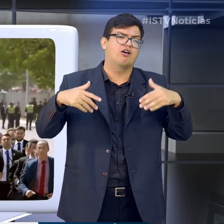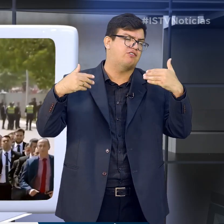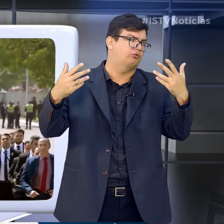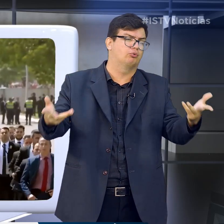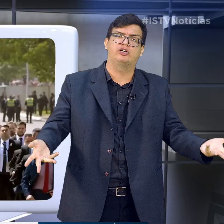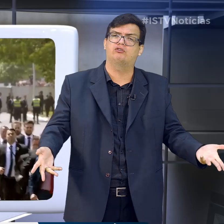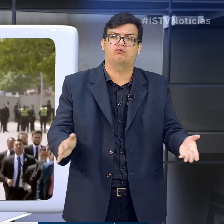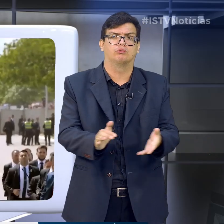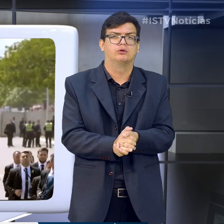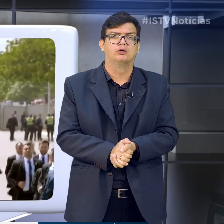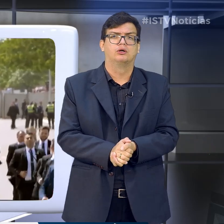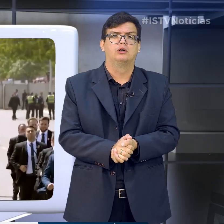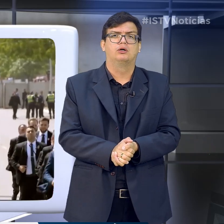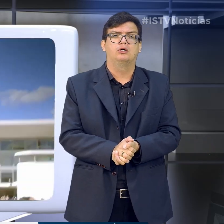mostra tudo isso então